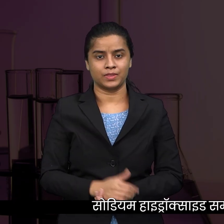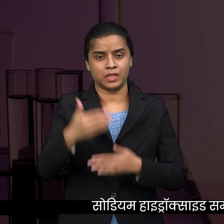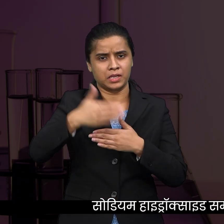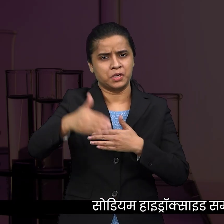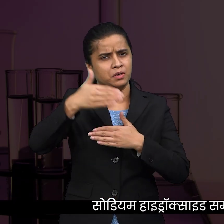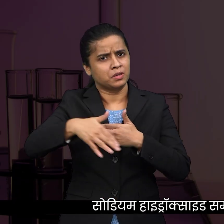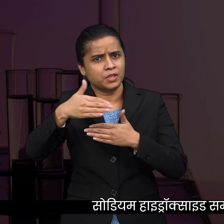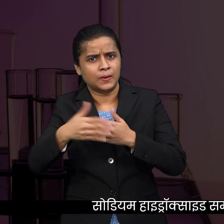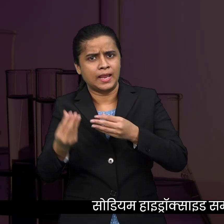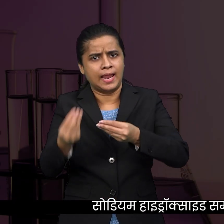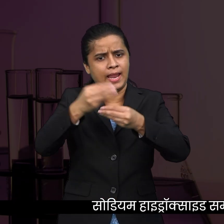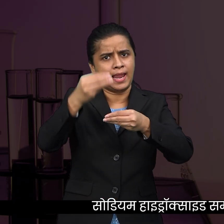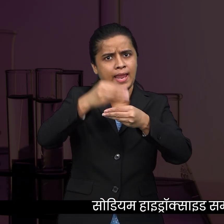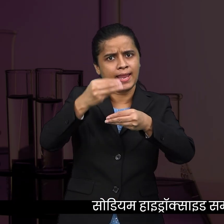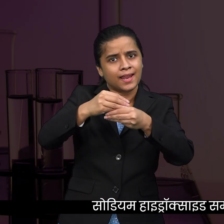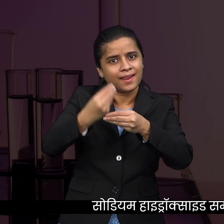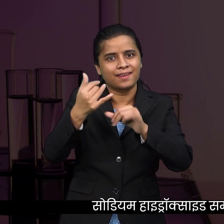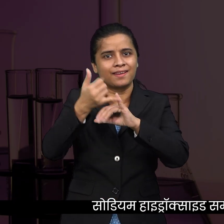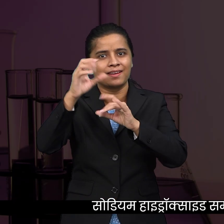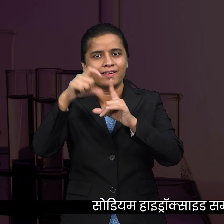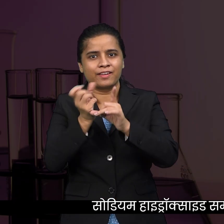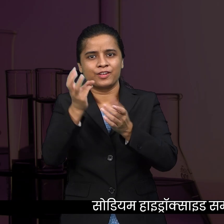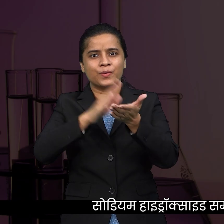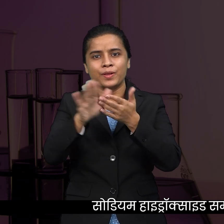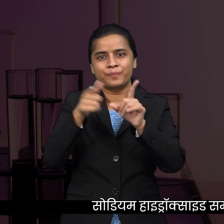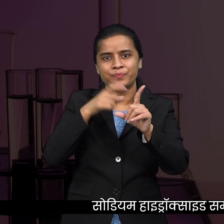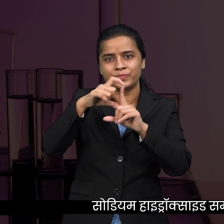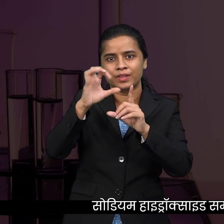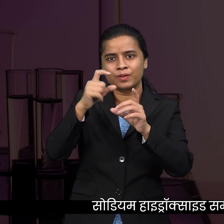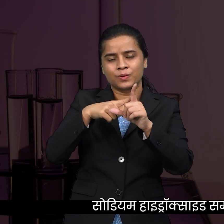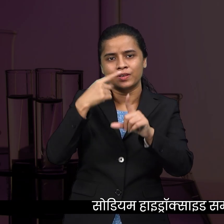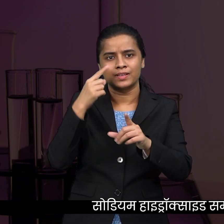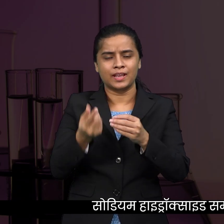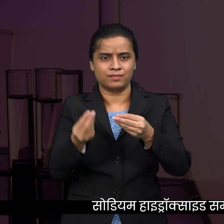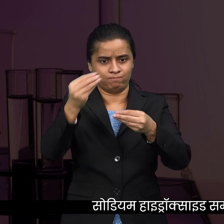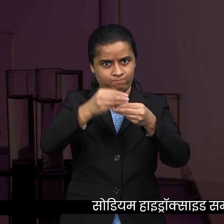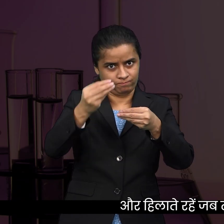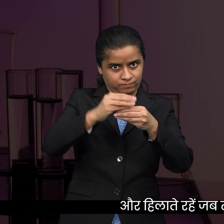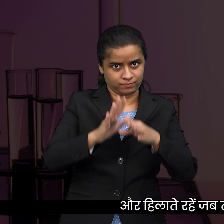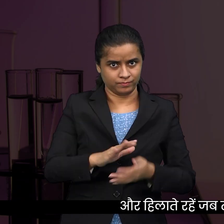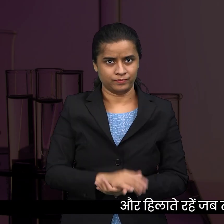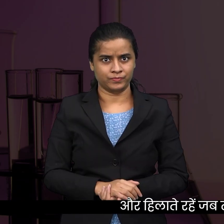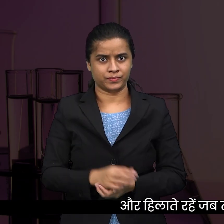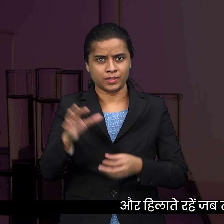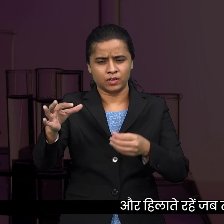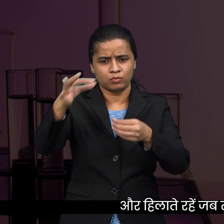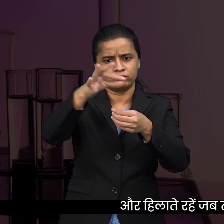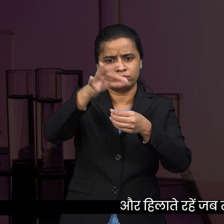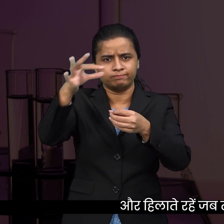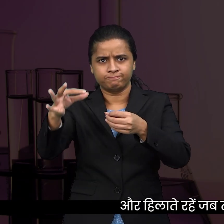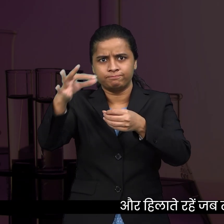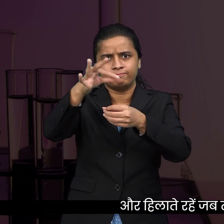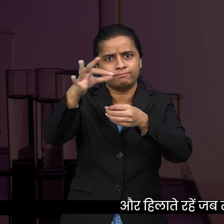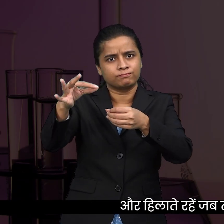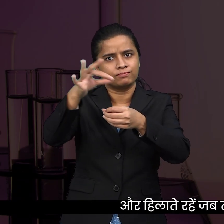सोडियम हाइड्रोक्साइड समाधान को बूंद बूंद करके मिलाते रहें और हिलाते रहें जब तक